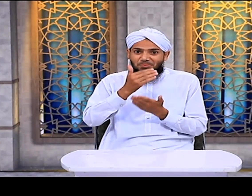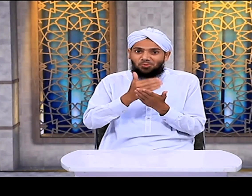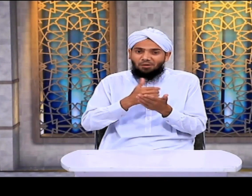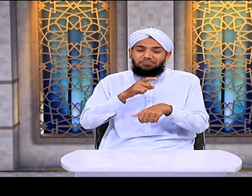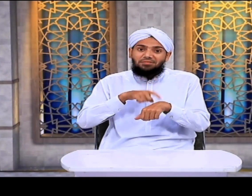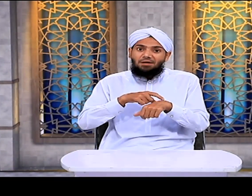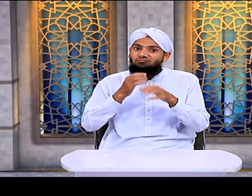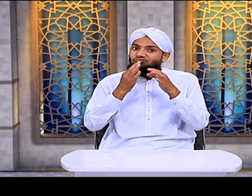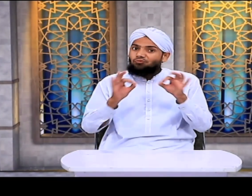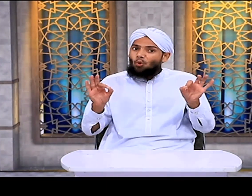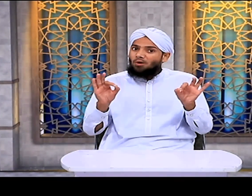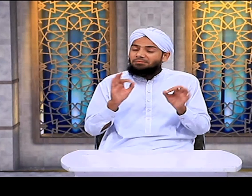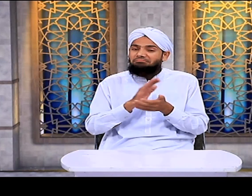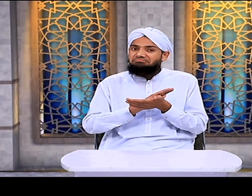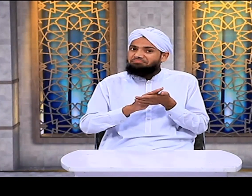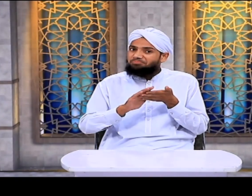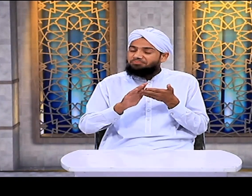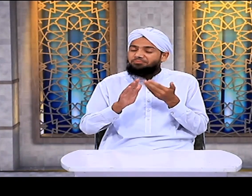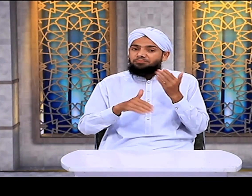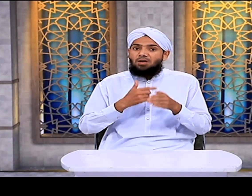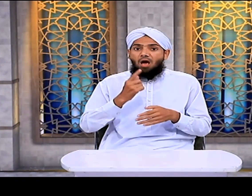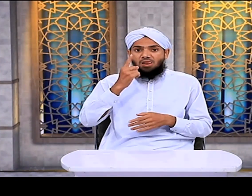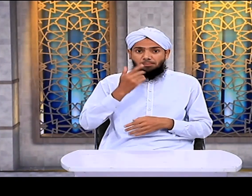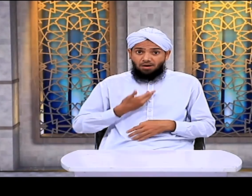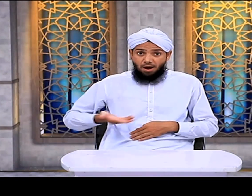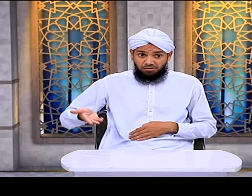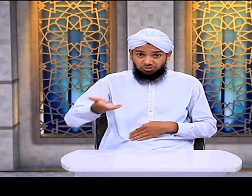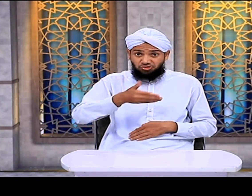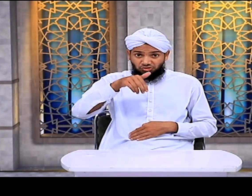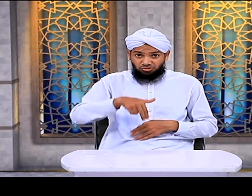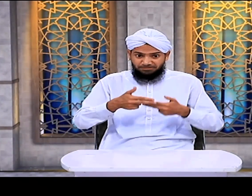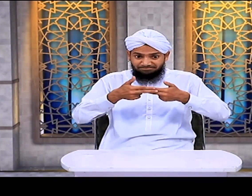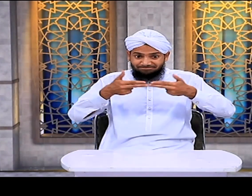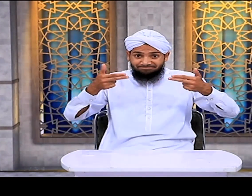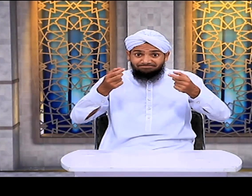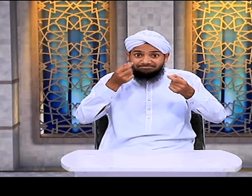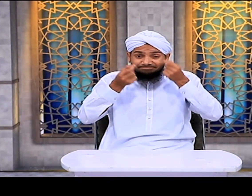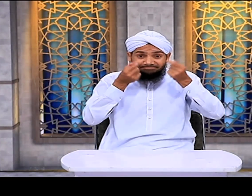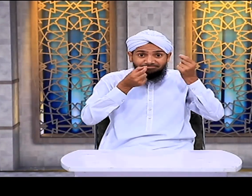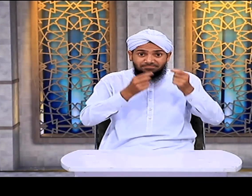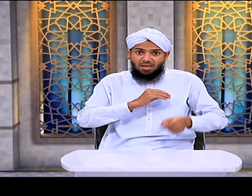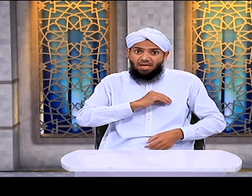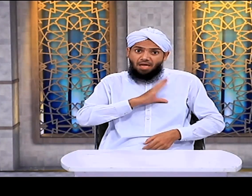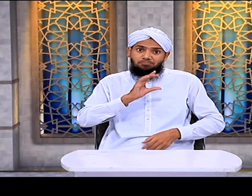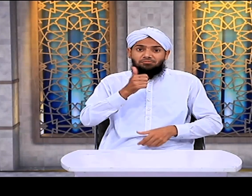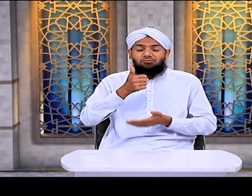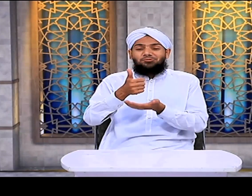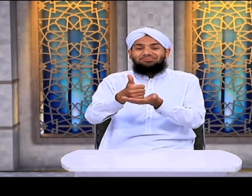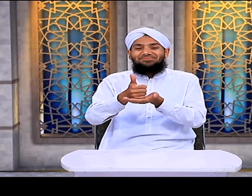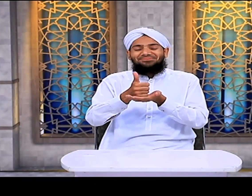وقت اختتام کی طرف بڑھ رہا ہے۔ اللہ پاک آج کے پروگرام سے حاصل ہونے والے نصیحت بھرے مدنی پھولوں پر ہمیں